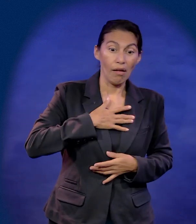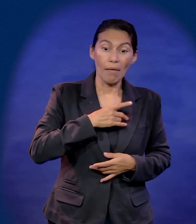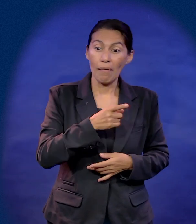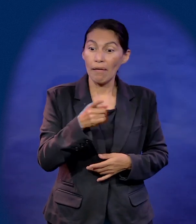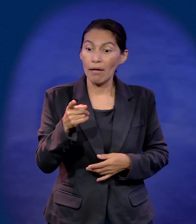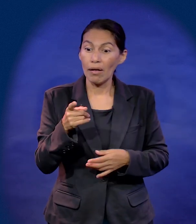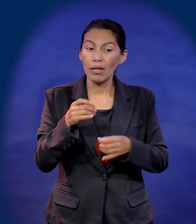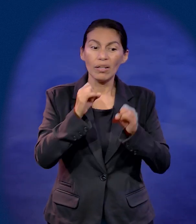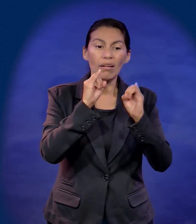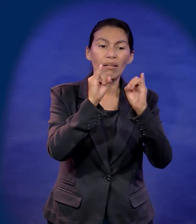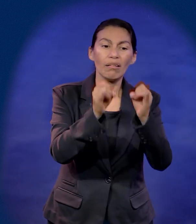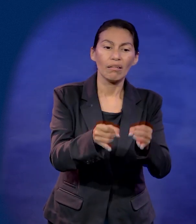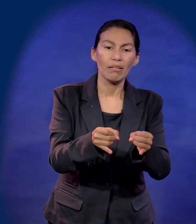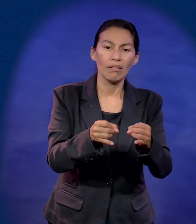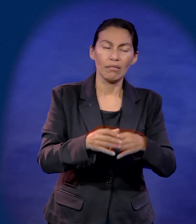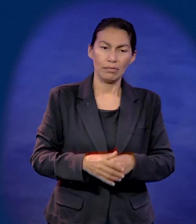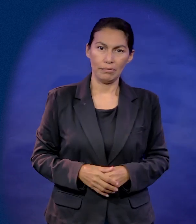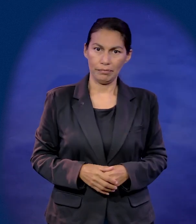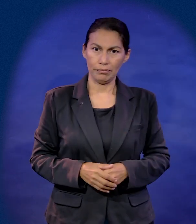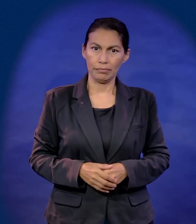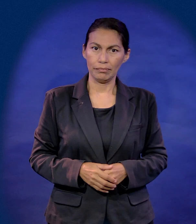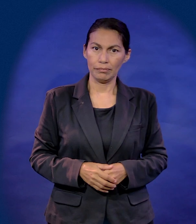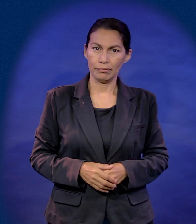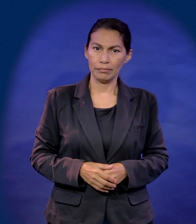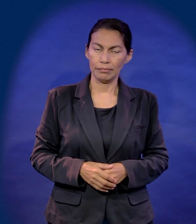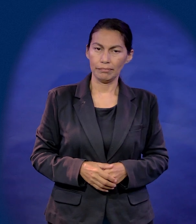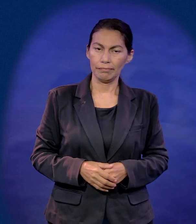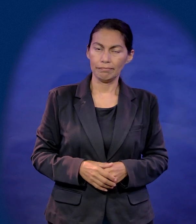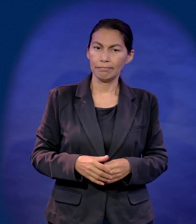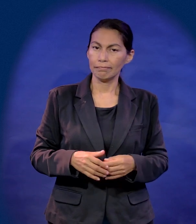del objeto de su elección.